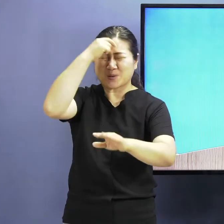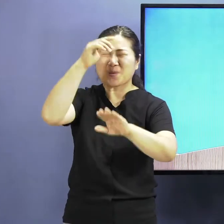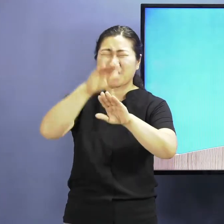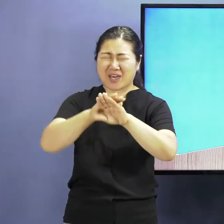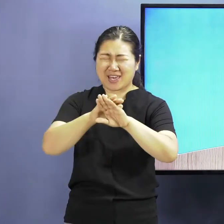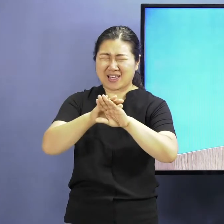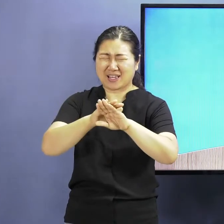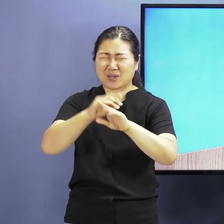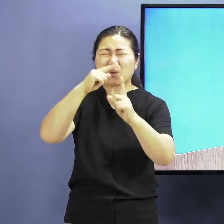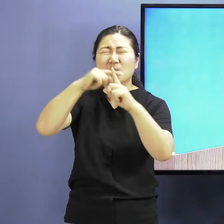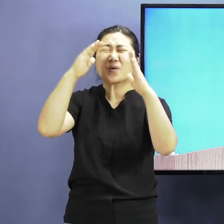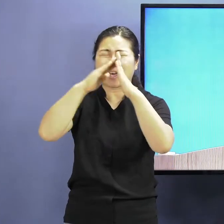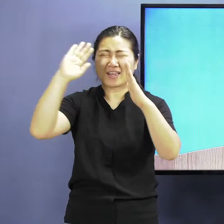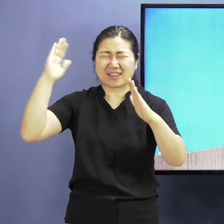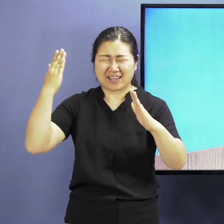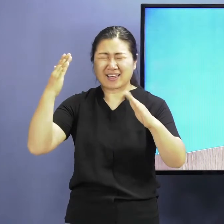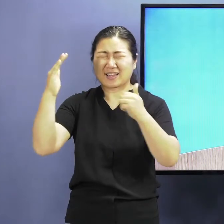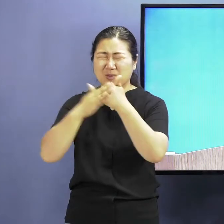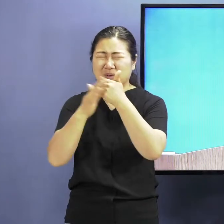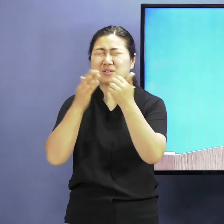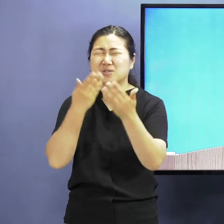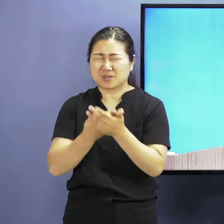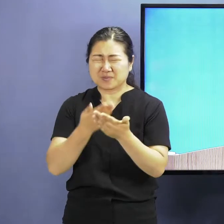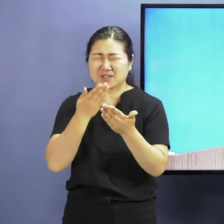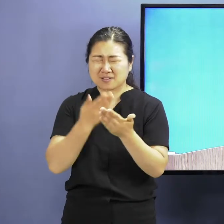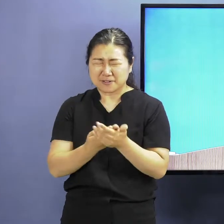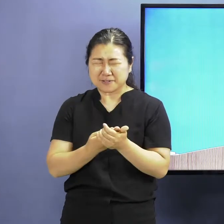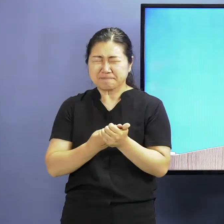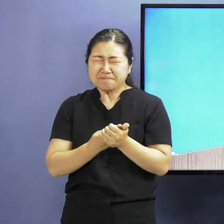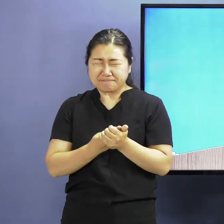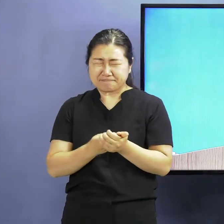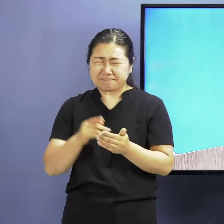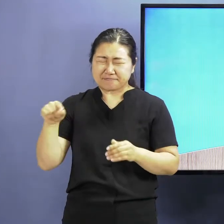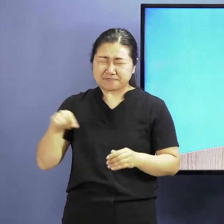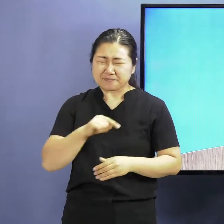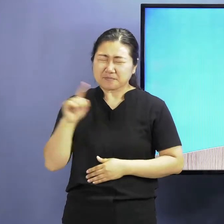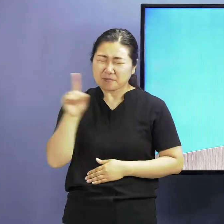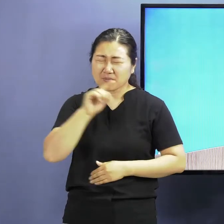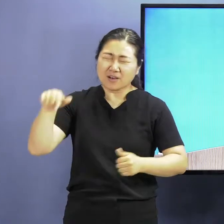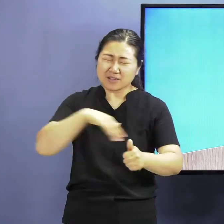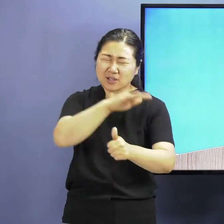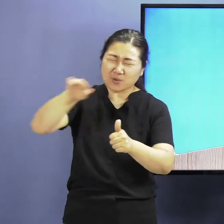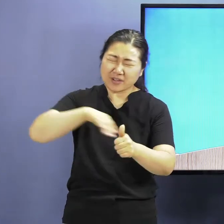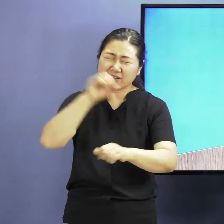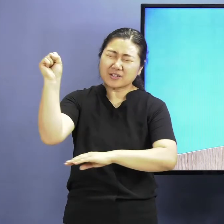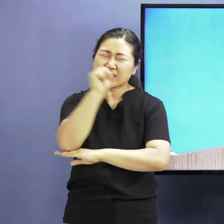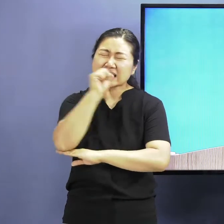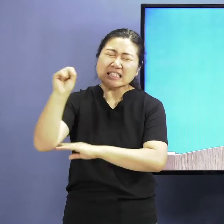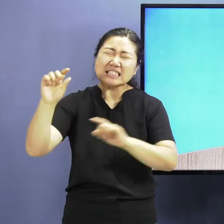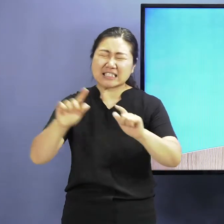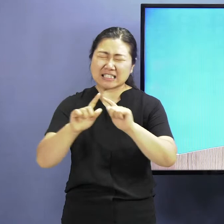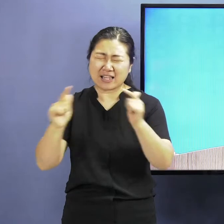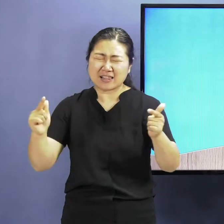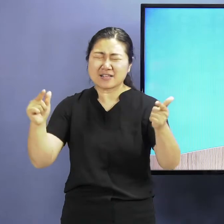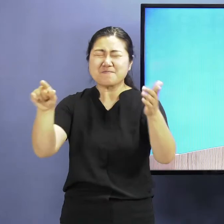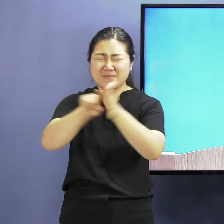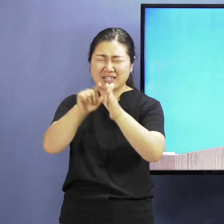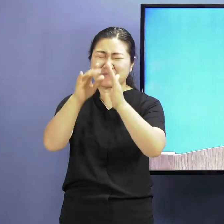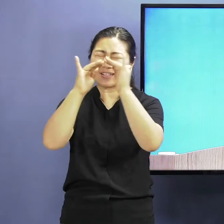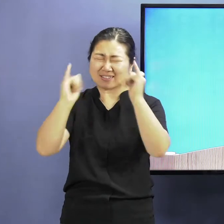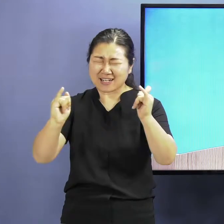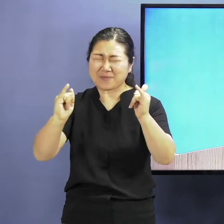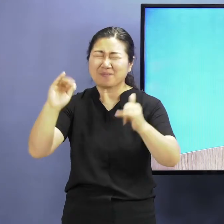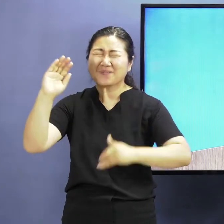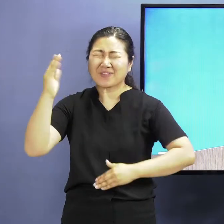자녀로서의 정체성을 확고히 하여 어떤 환경에도 흔들리지 않는 영적 소수자가 다 되어 주님으로부터